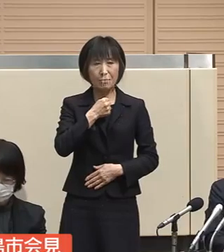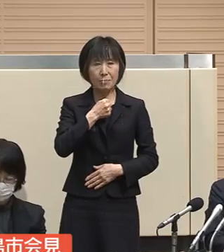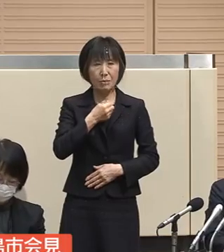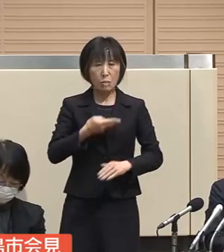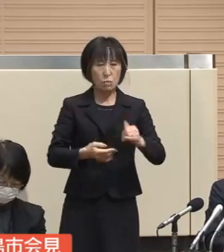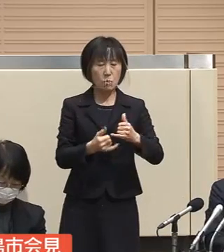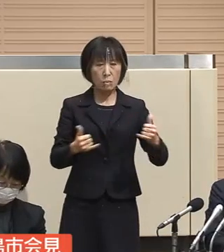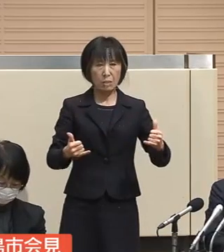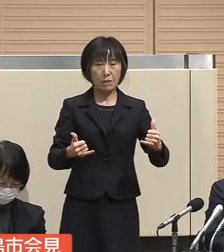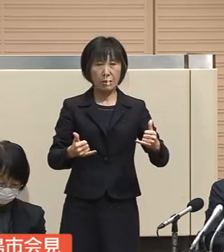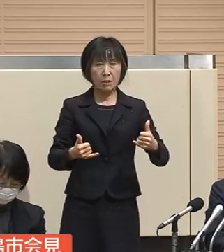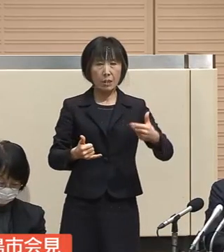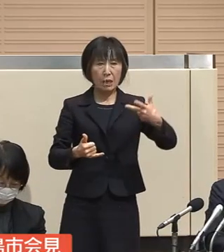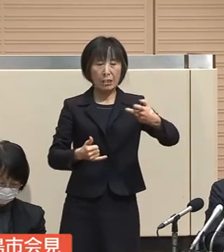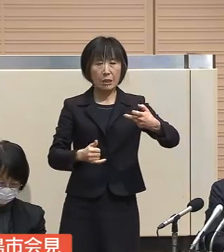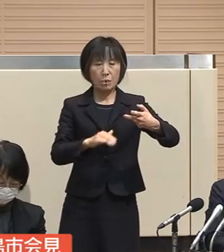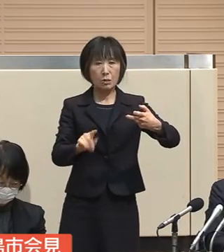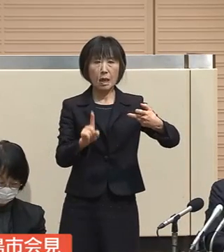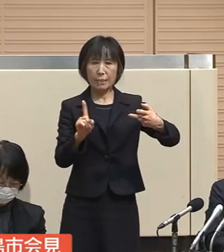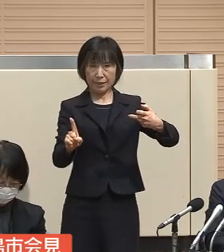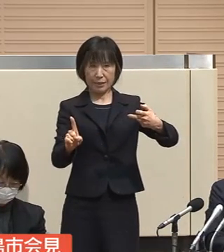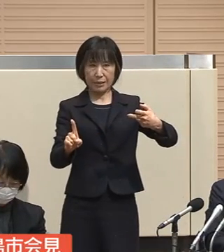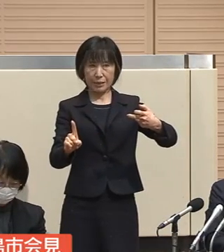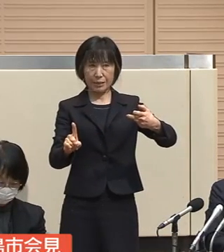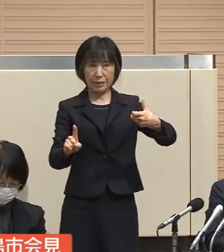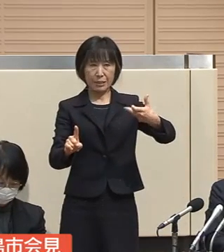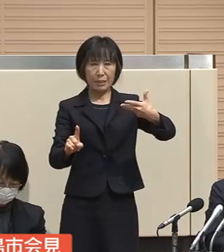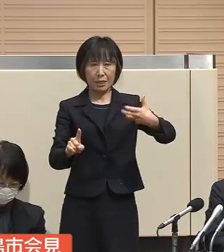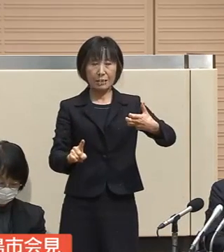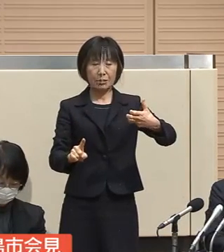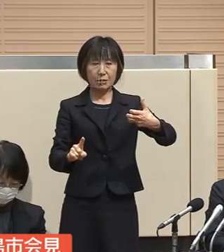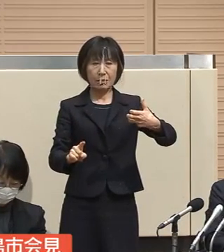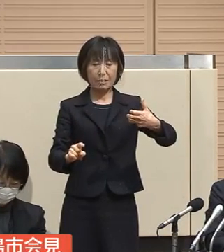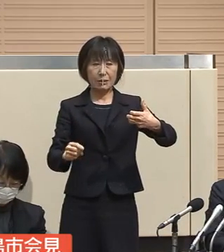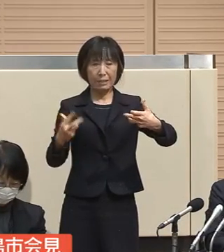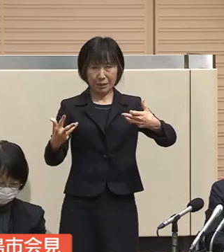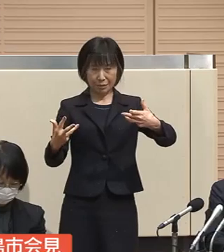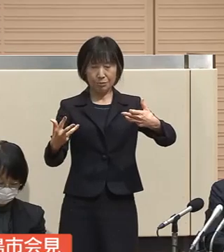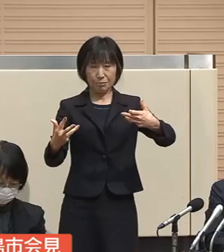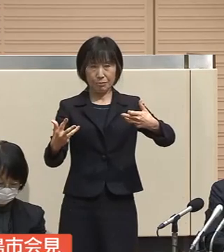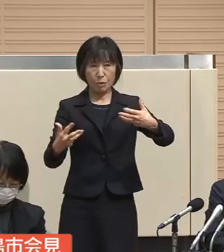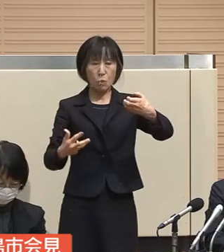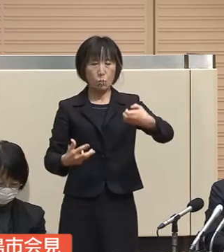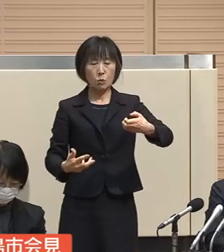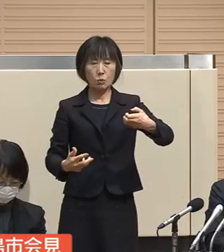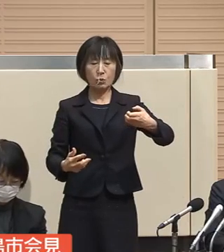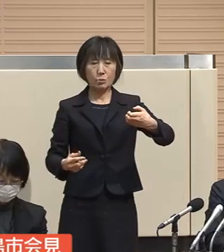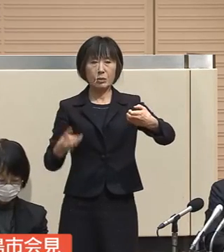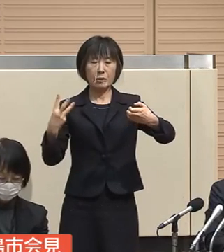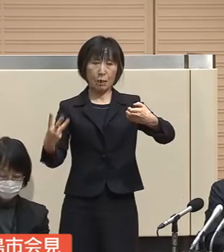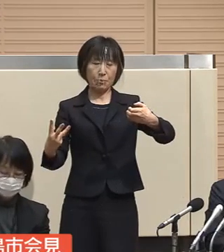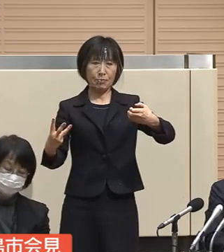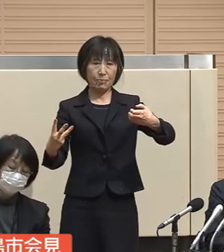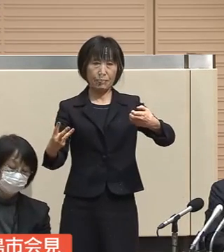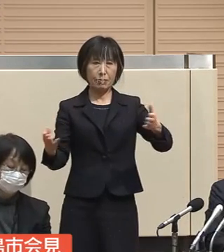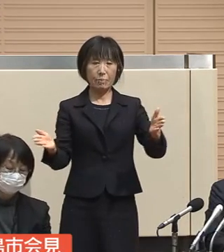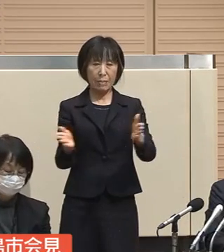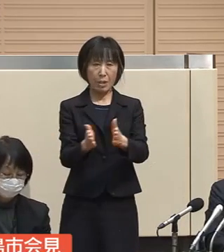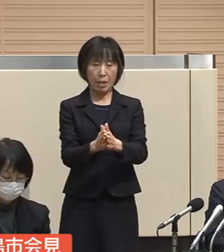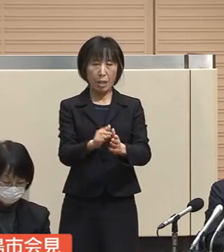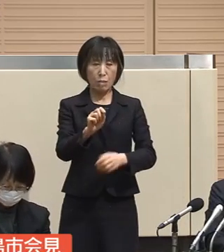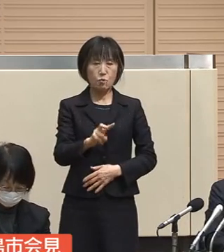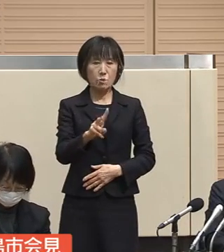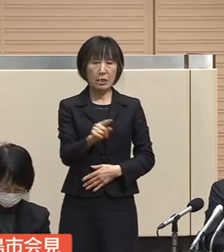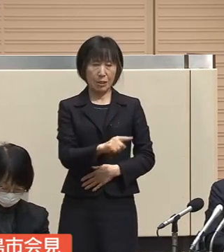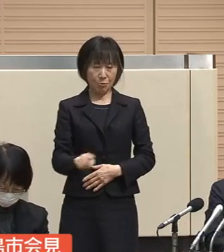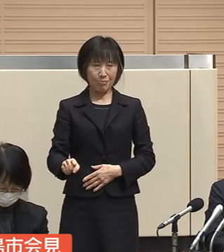所者は70代が1名、80代が8名、90代が3名の計12名